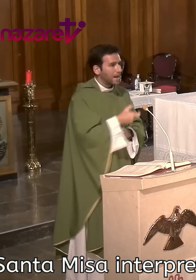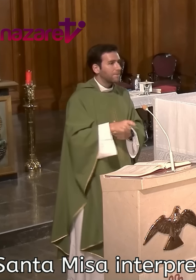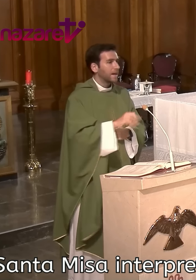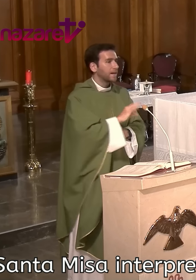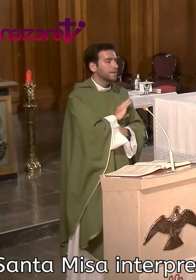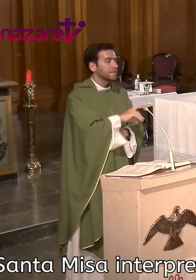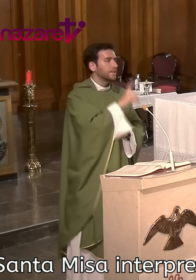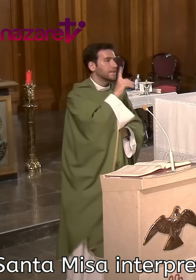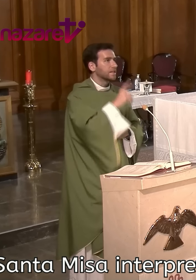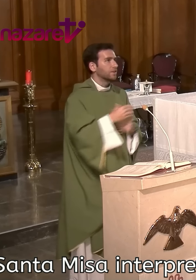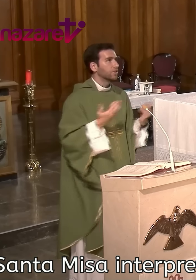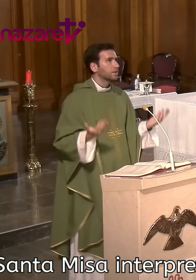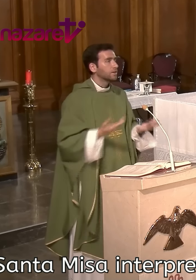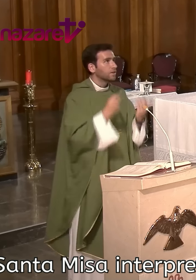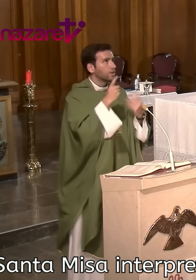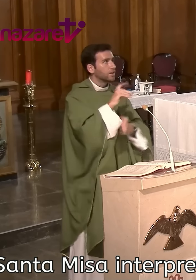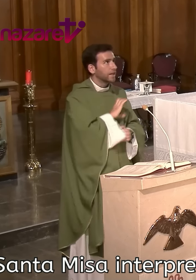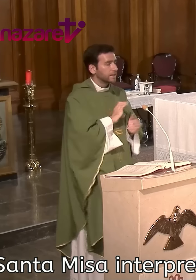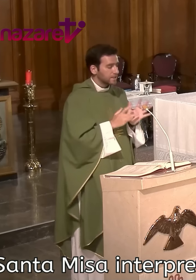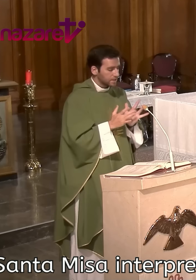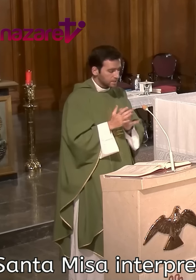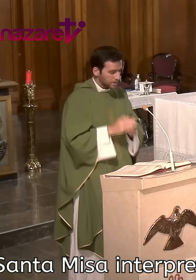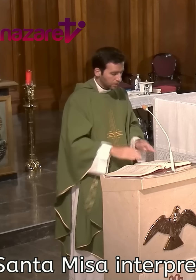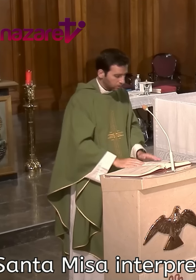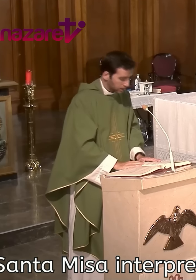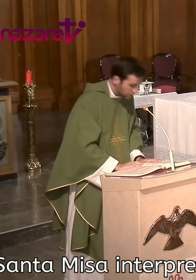Palabra del Señor. Gloria a ti, Señor Jesús.